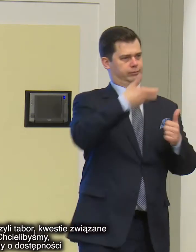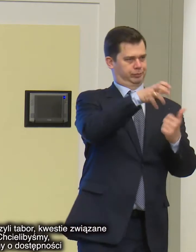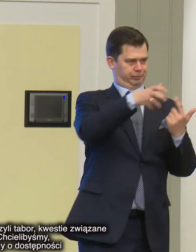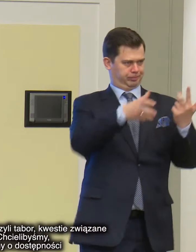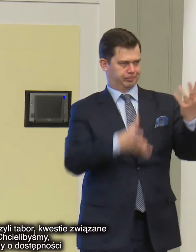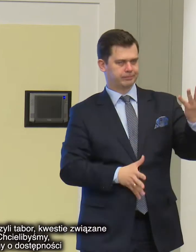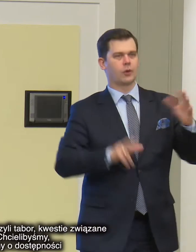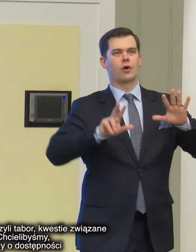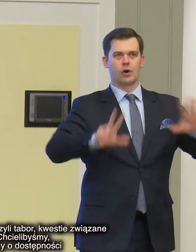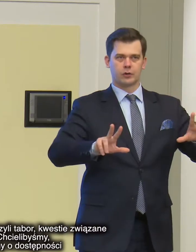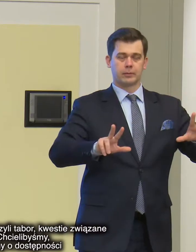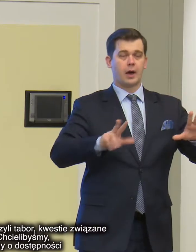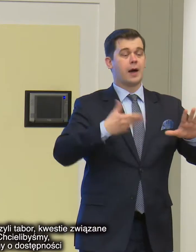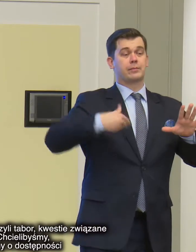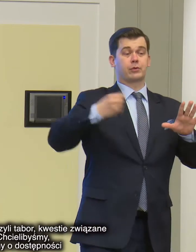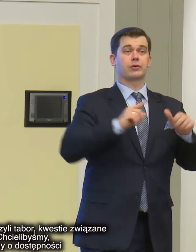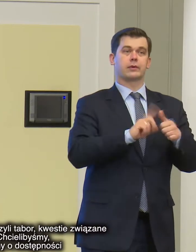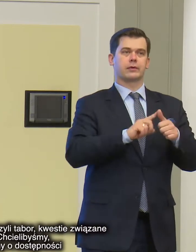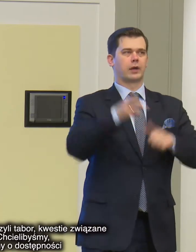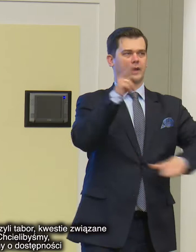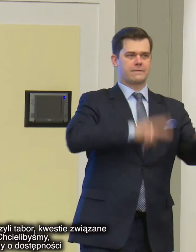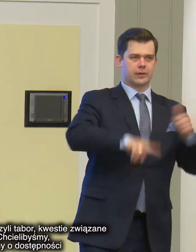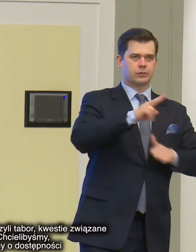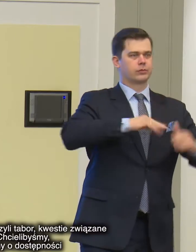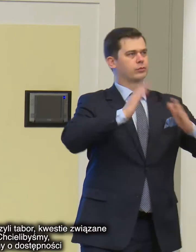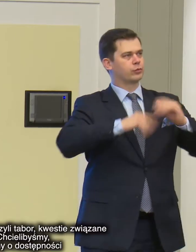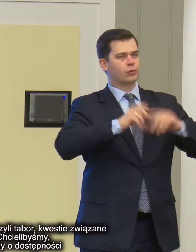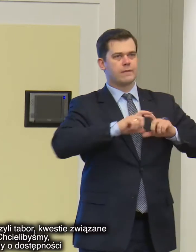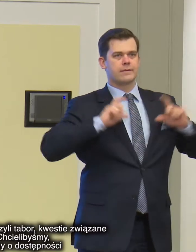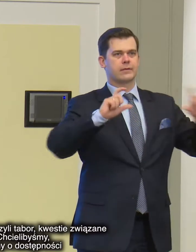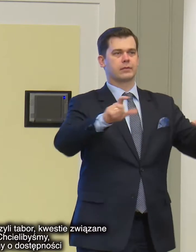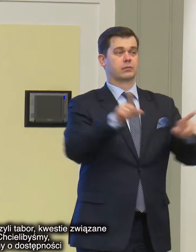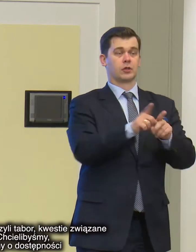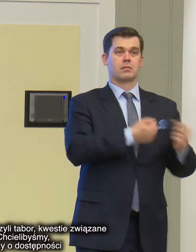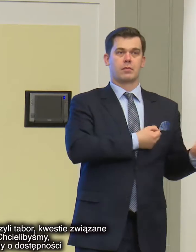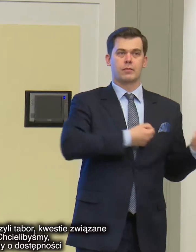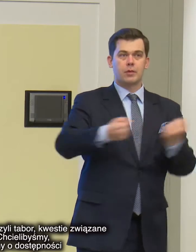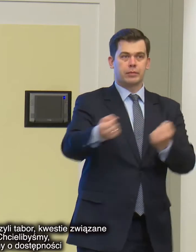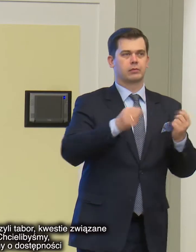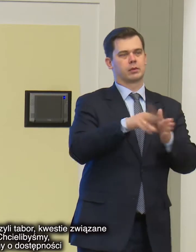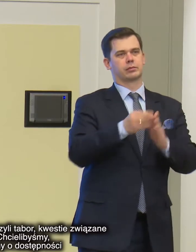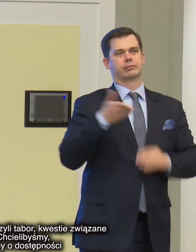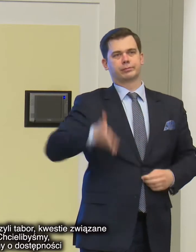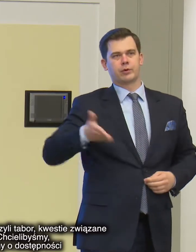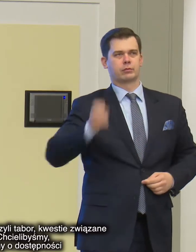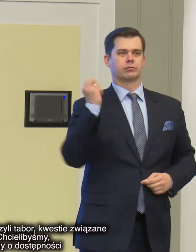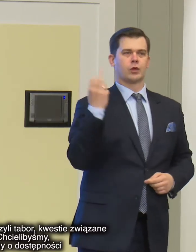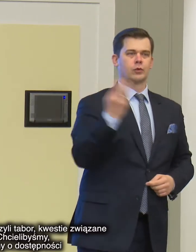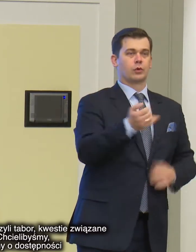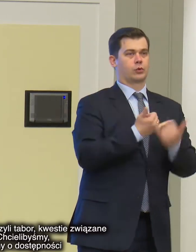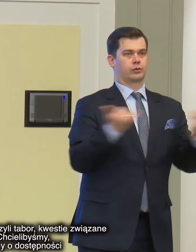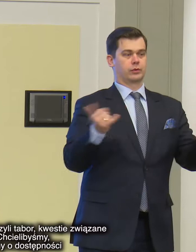różnych obszarów, poczynając od infrastruktury, mobilności, czyli tabor, kwestie związane